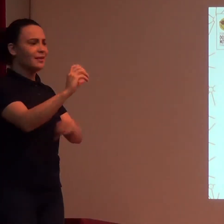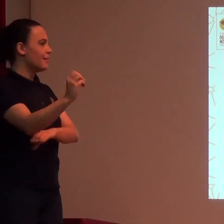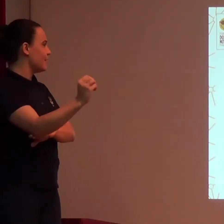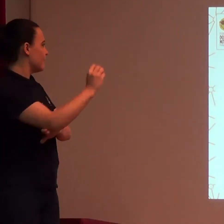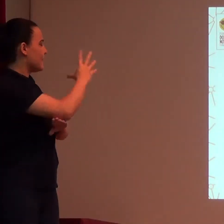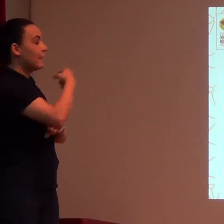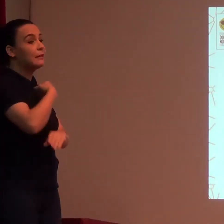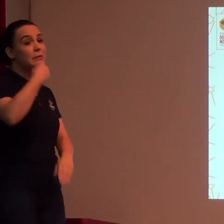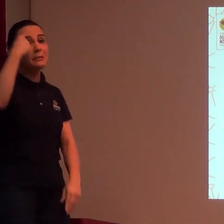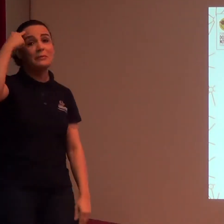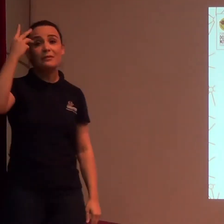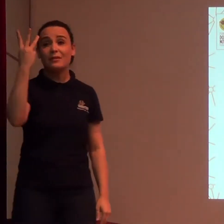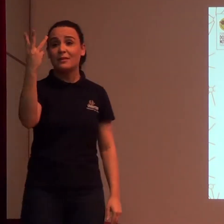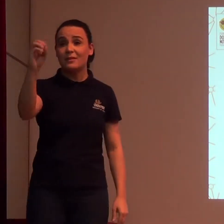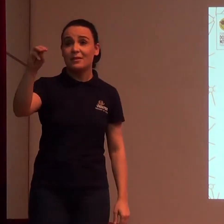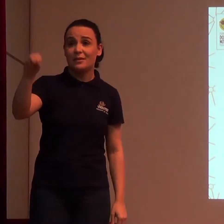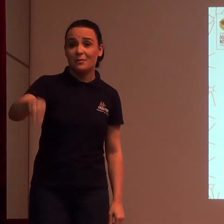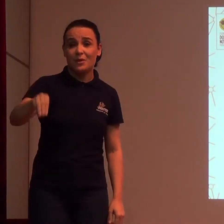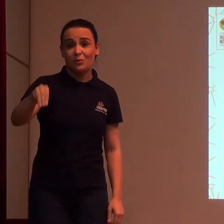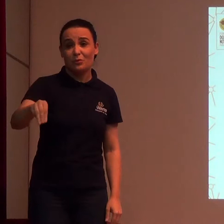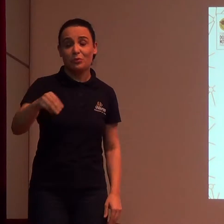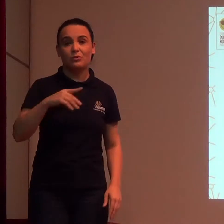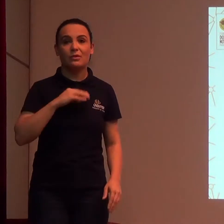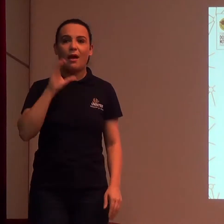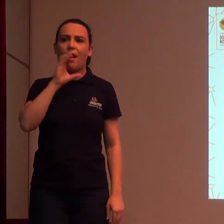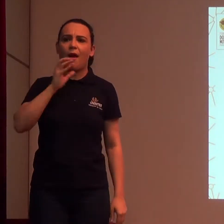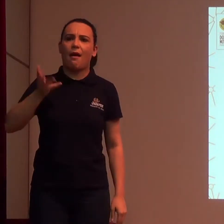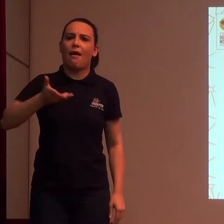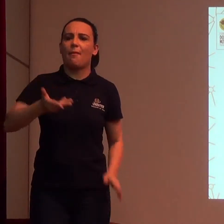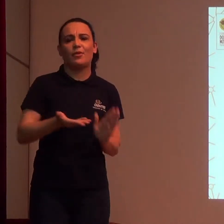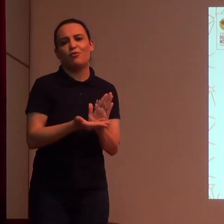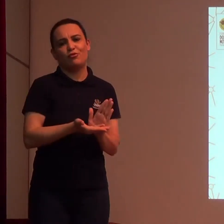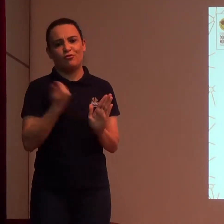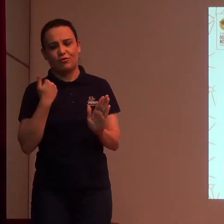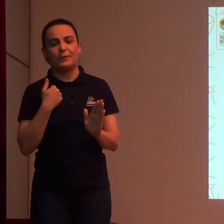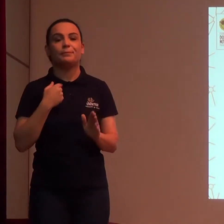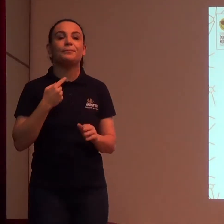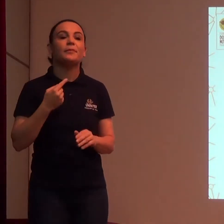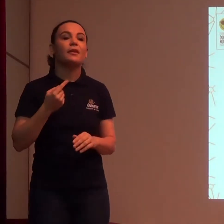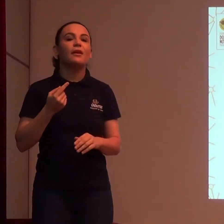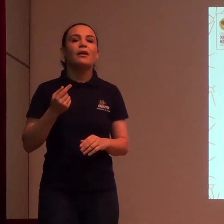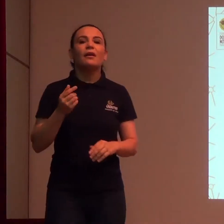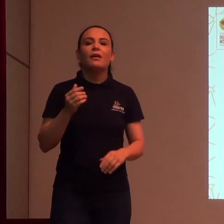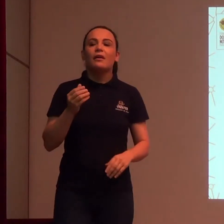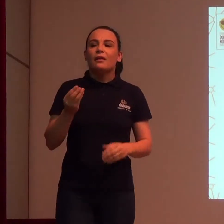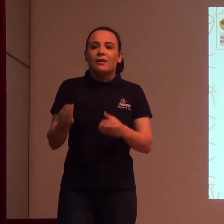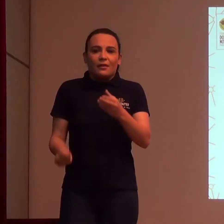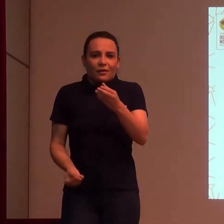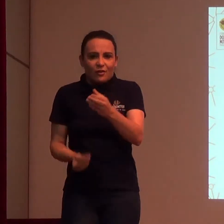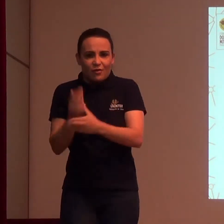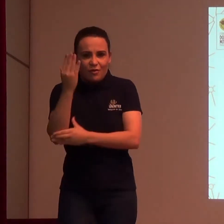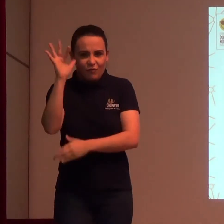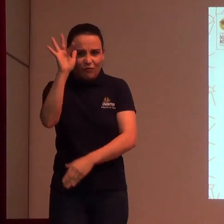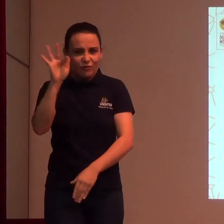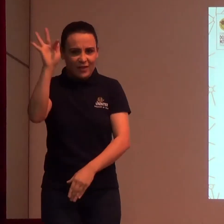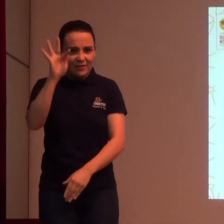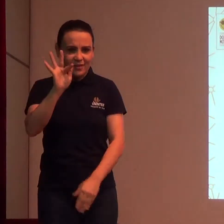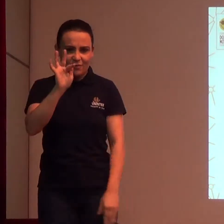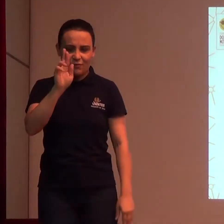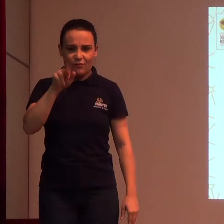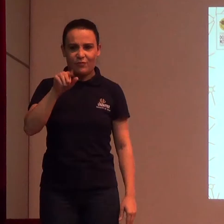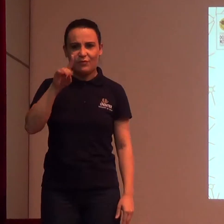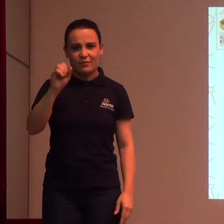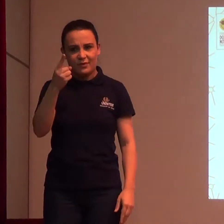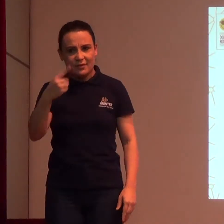fiquei preocupada, né? Aí eu acabei tirando. A fundação, ela se mantém, né? Por mantenedores, pessoas que